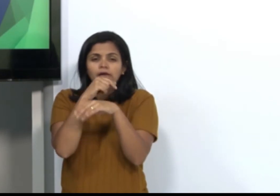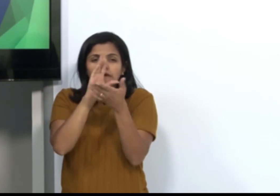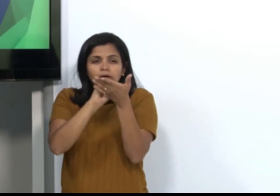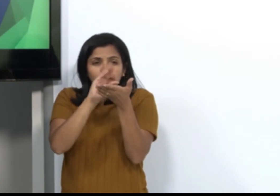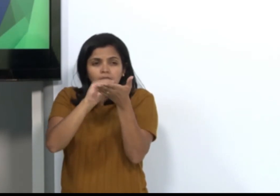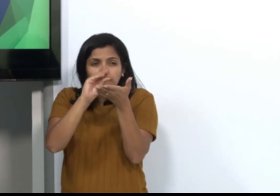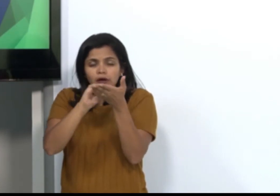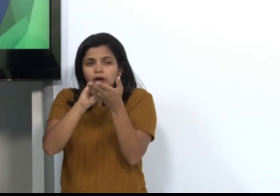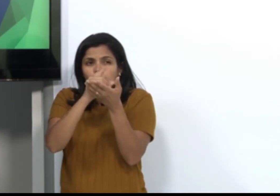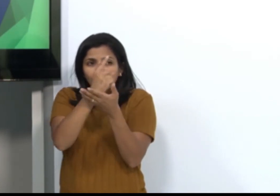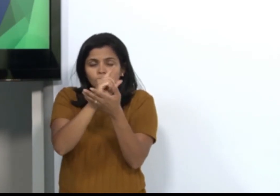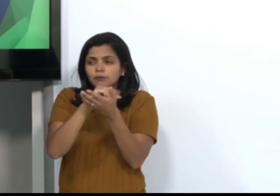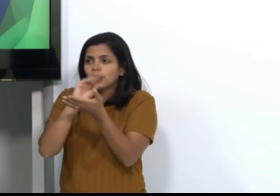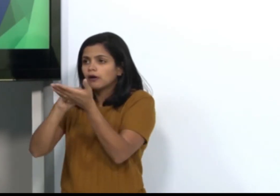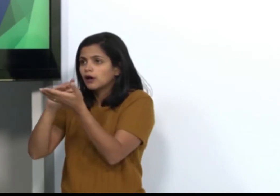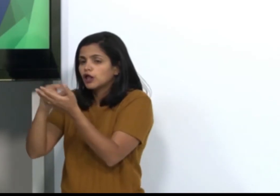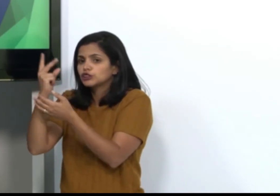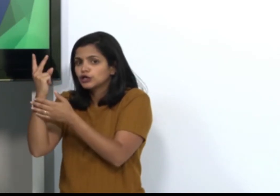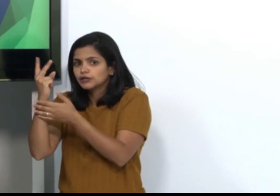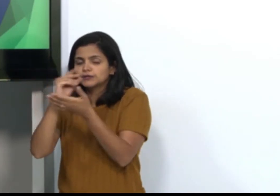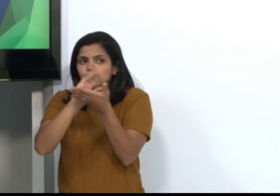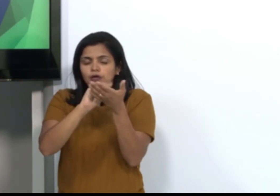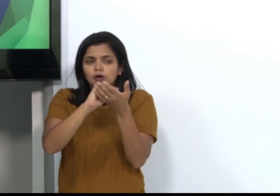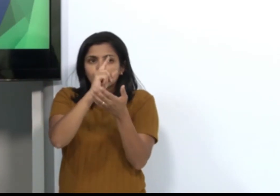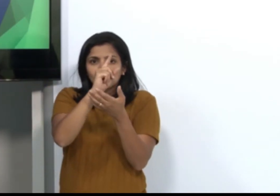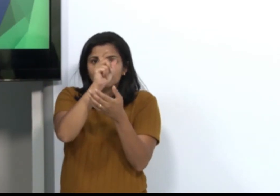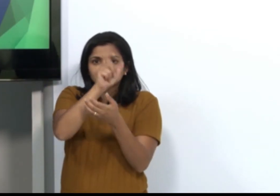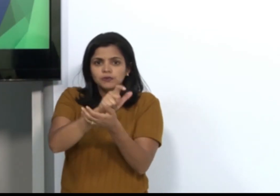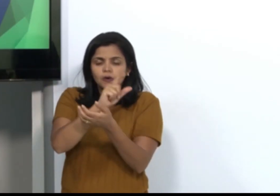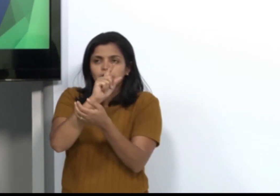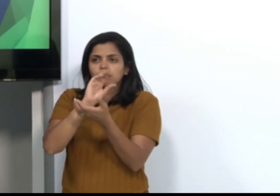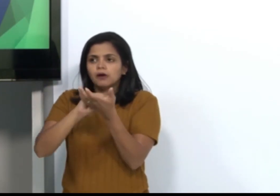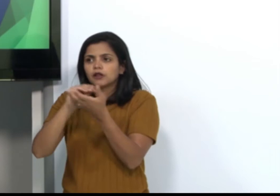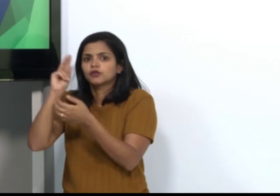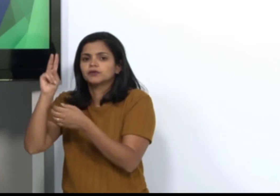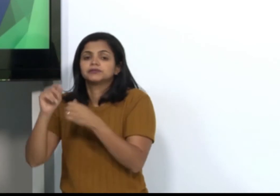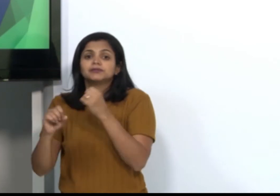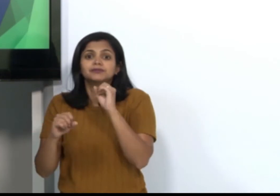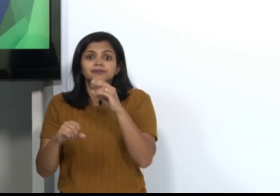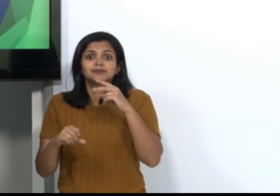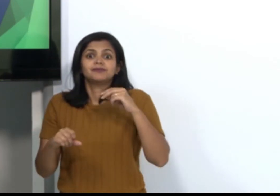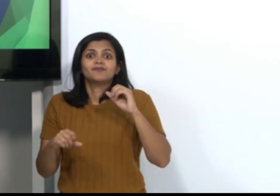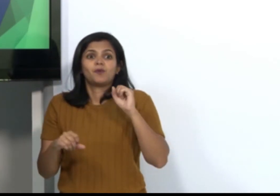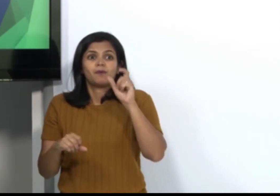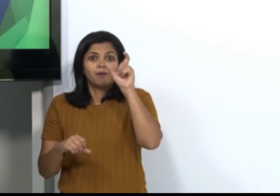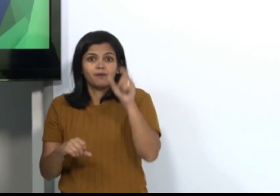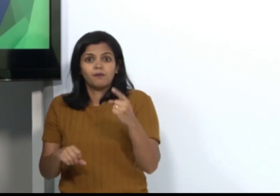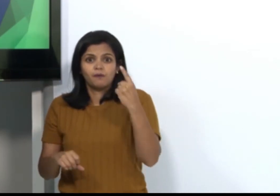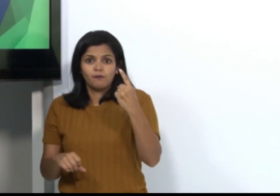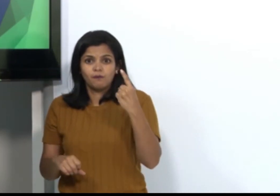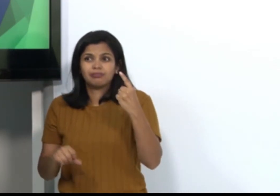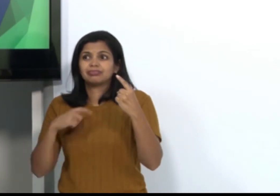onde eu posso colocar 2 conversas. Se forem 2 vídeos, eu coloco cada um em uma